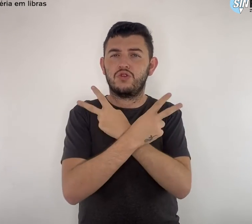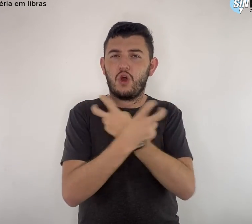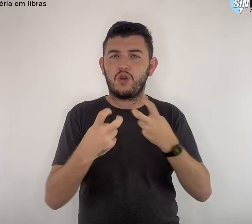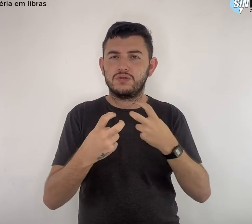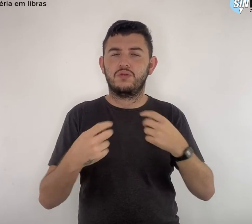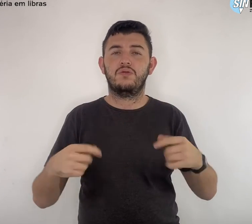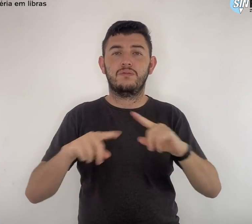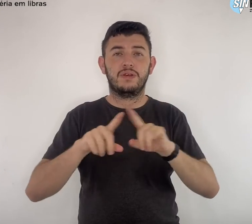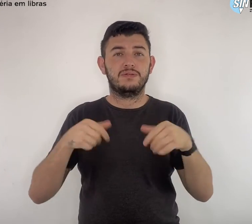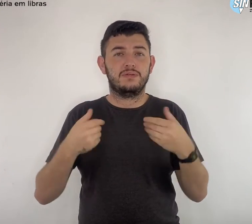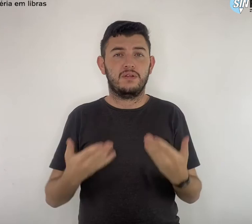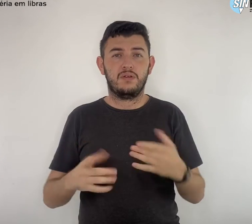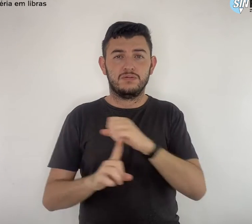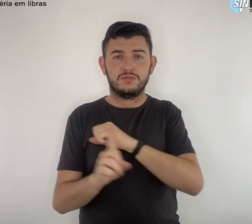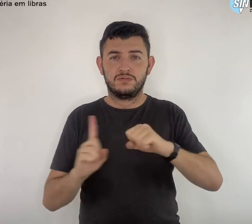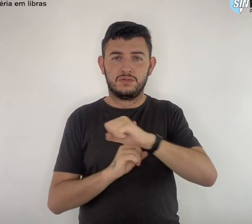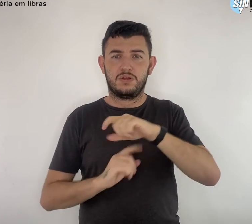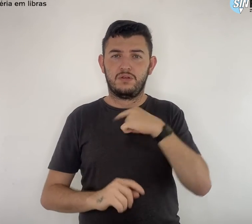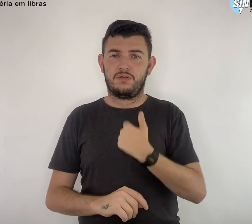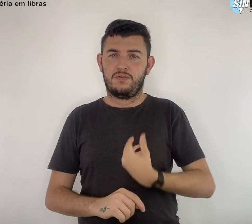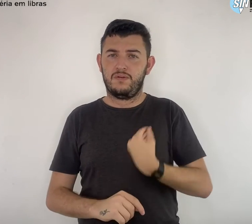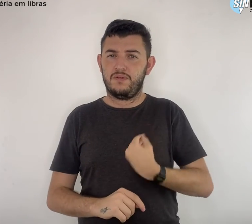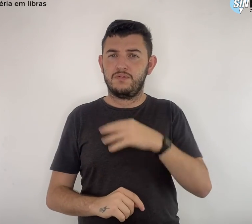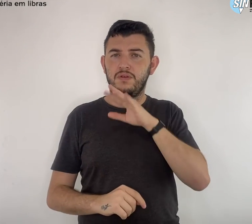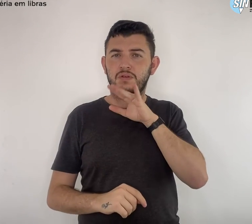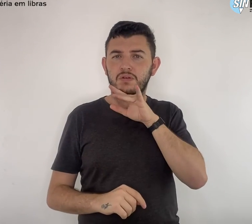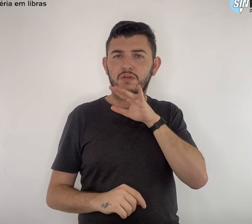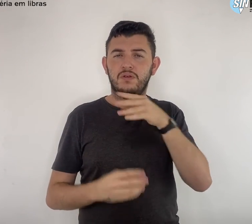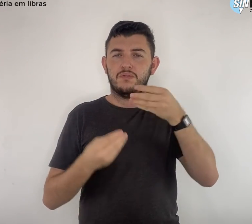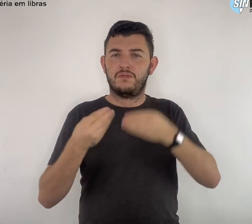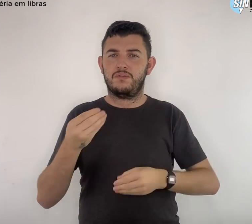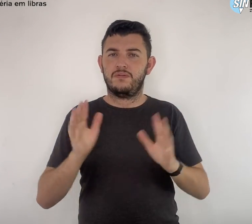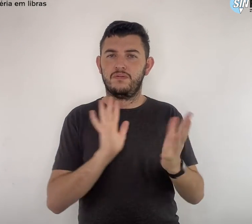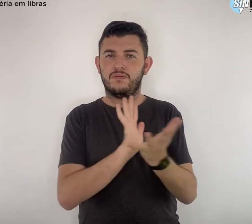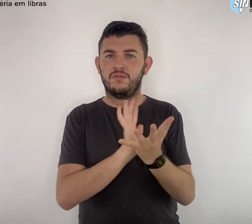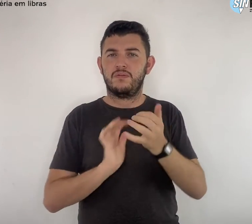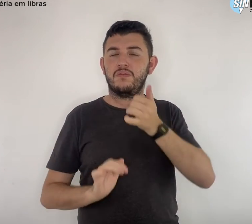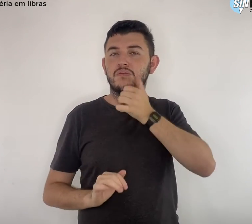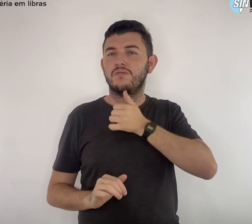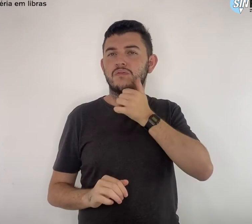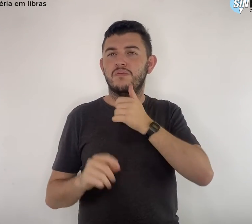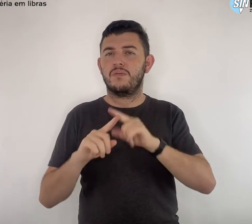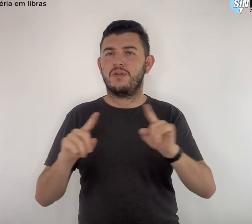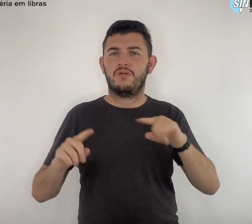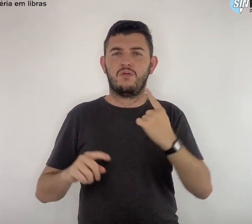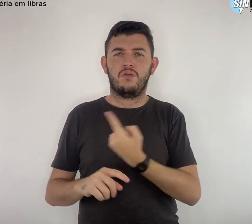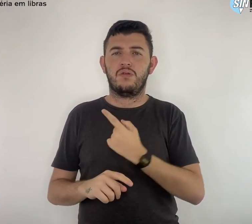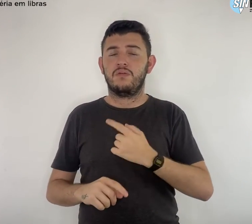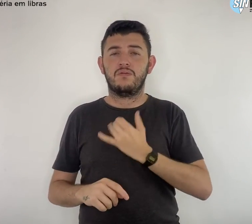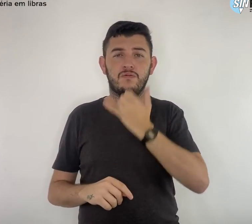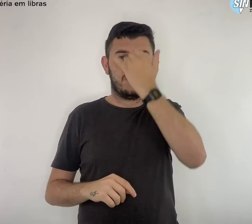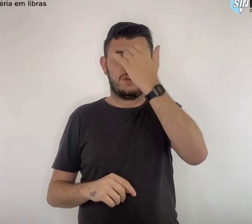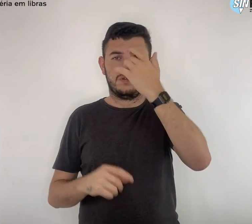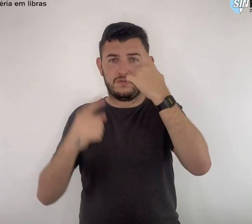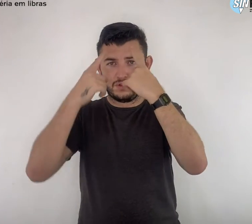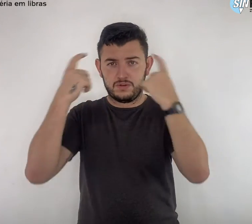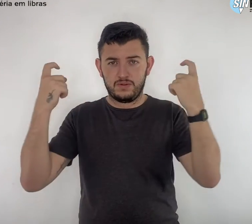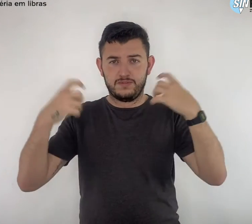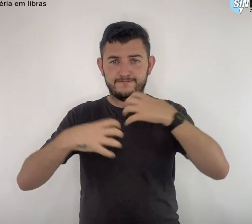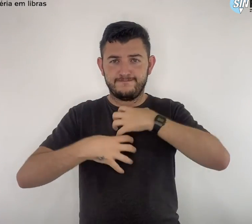sociedade que a gente vive é tão cruel com as mulheres que muitas vezes somos vítimas de violência e